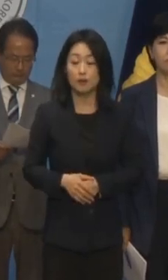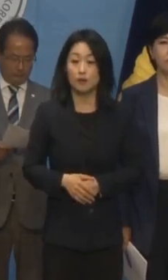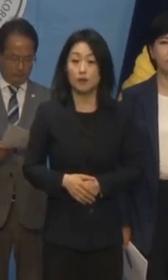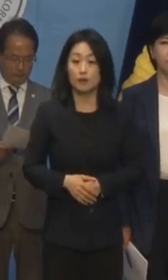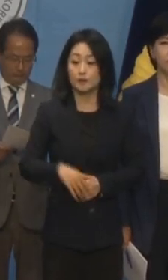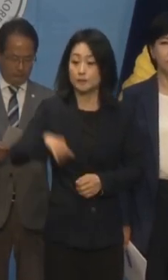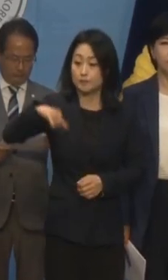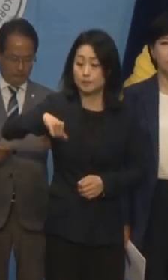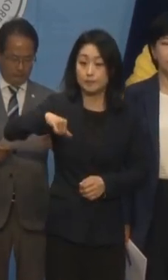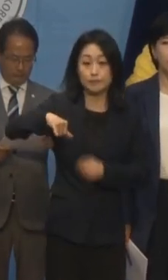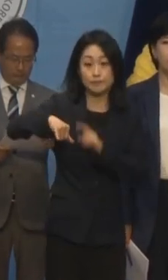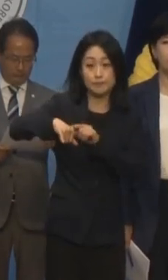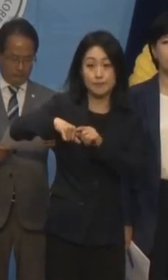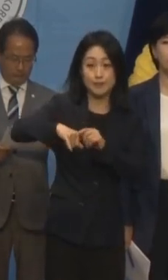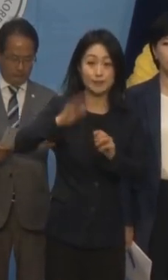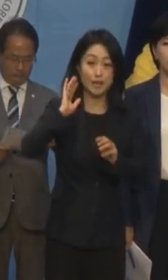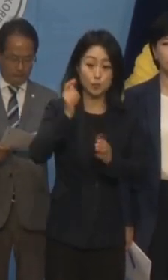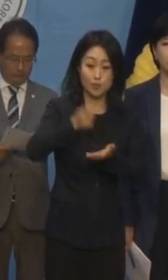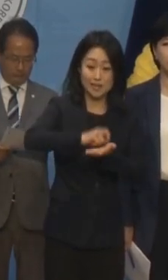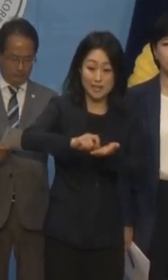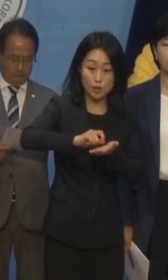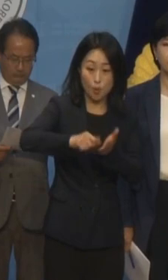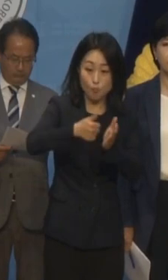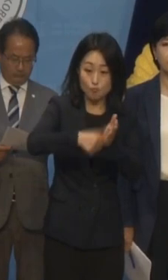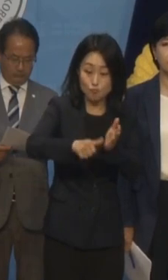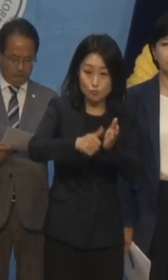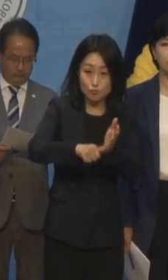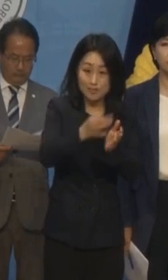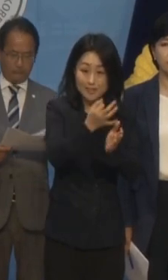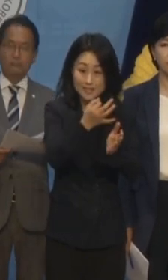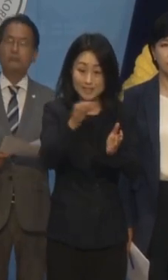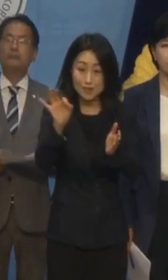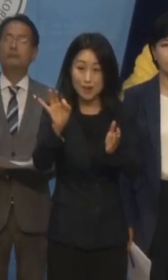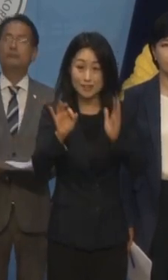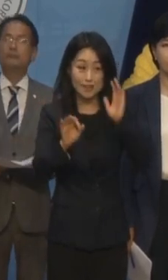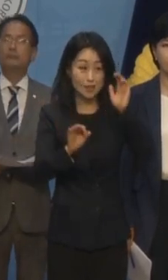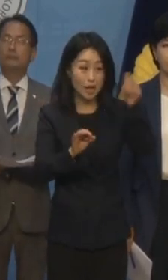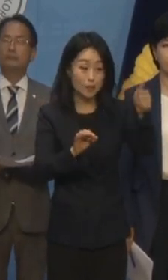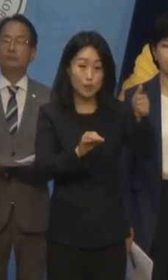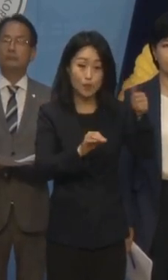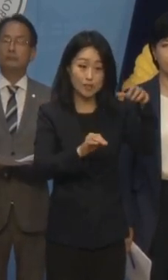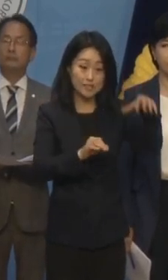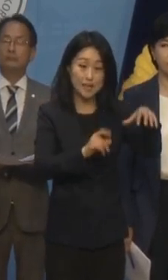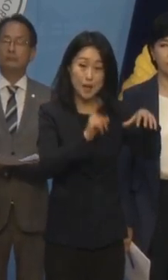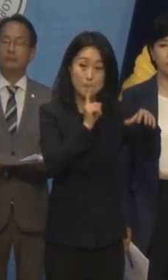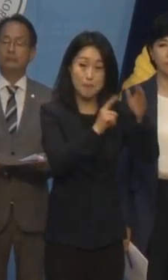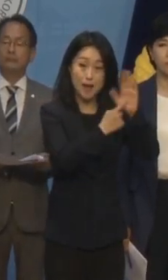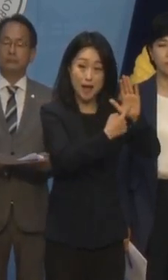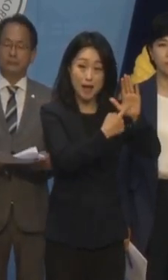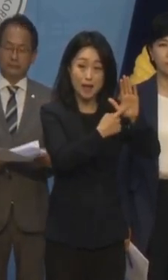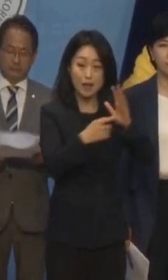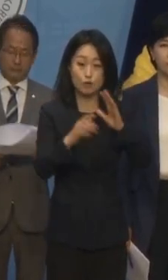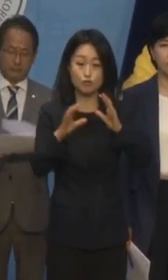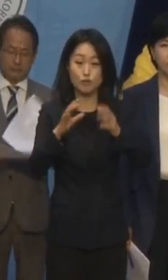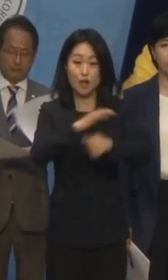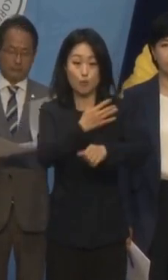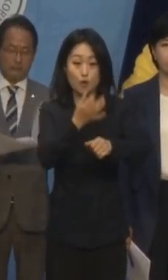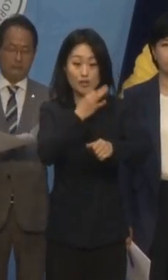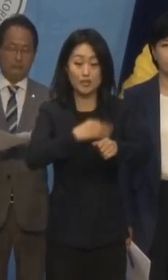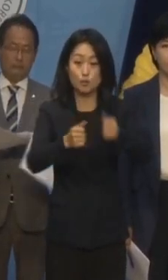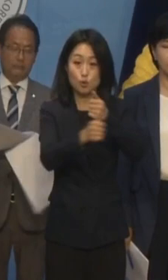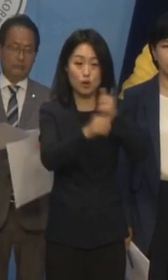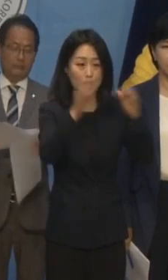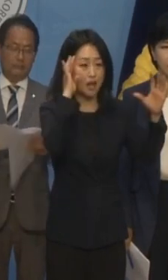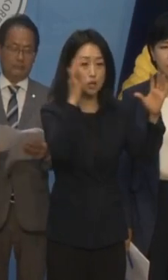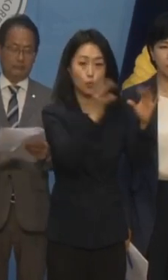명품백이 대통령 기록물이라고 규정한 대통령실의 궤변에 국민권익위가 동의한 격입니다.